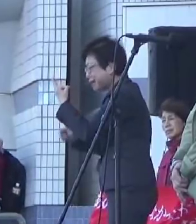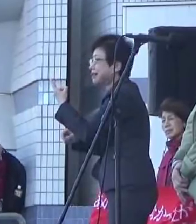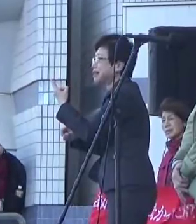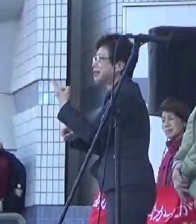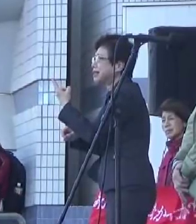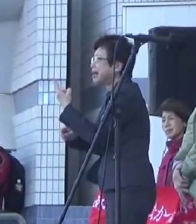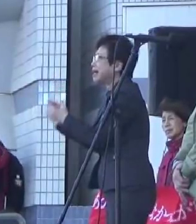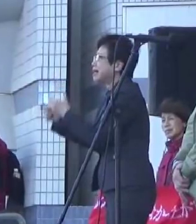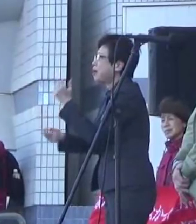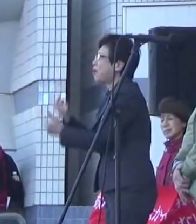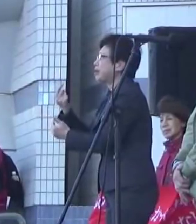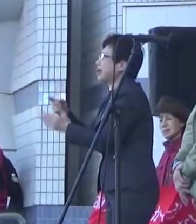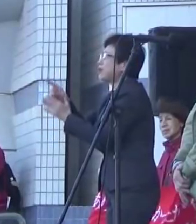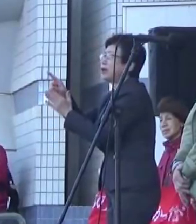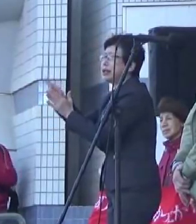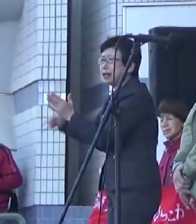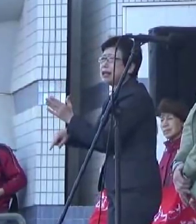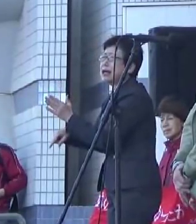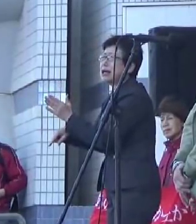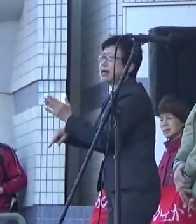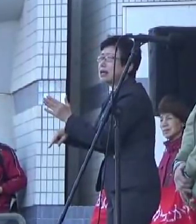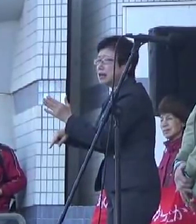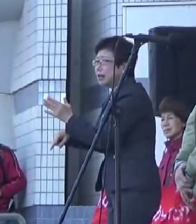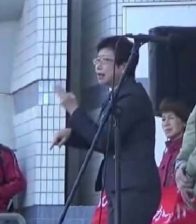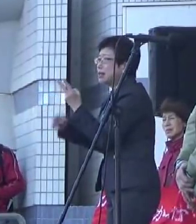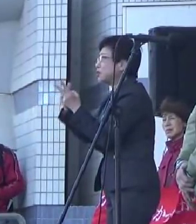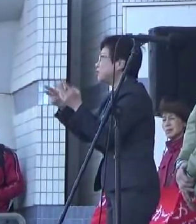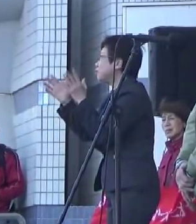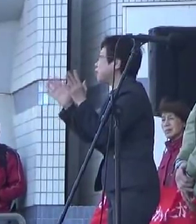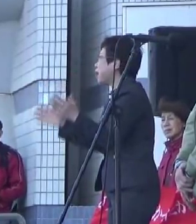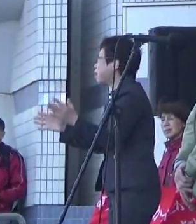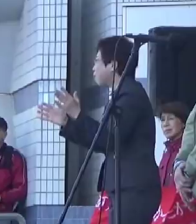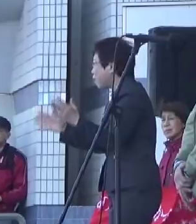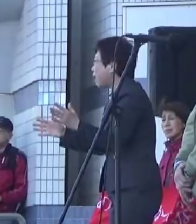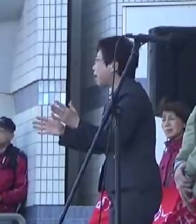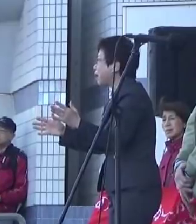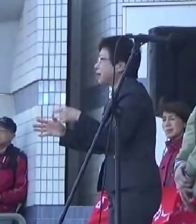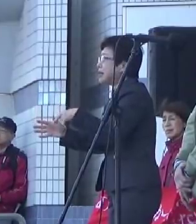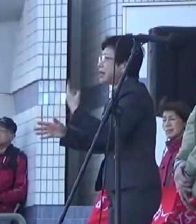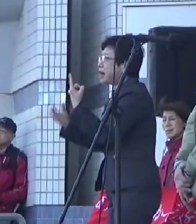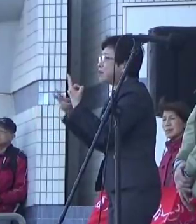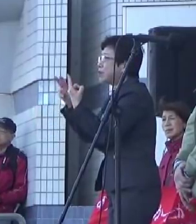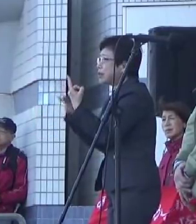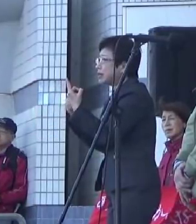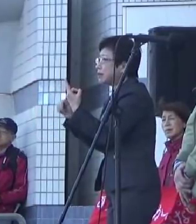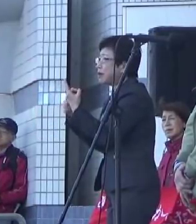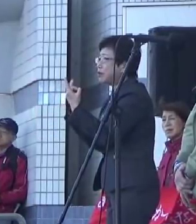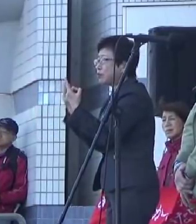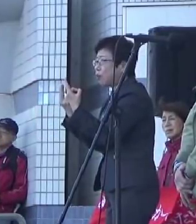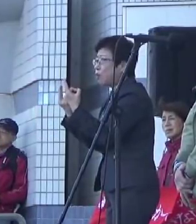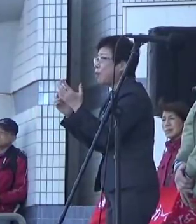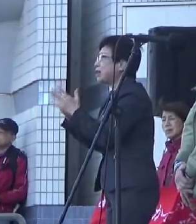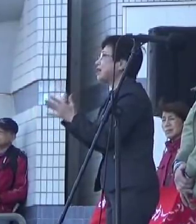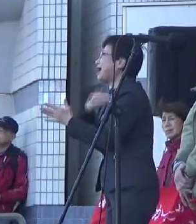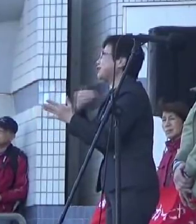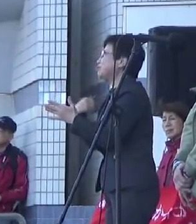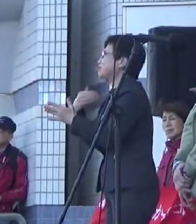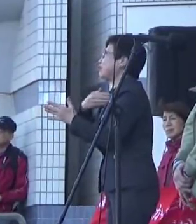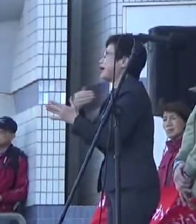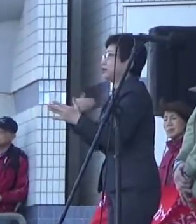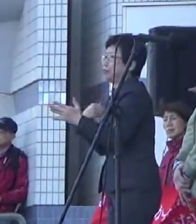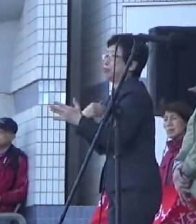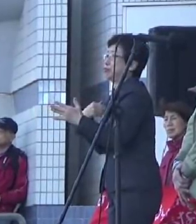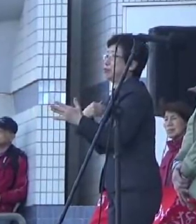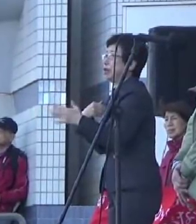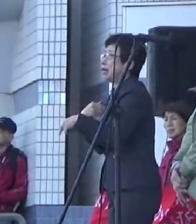原発の事故が起きた時に1週間は100ミリシーベルトまで平気だと、でその